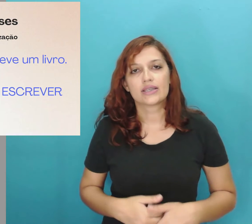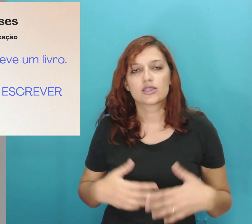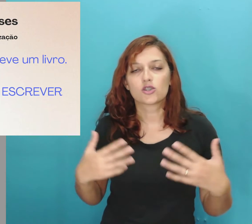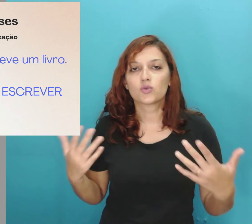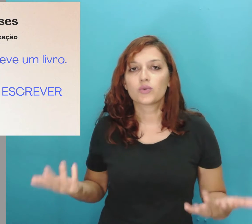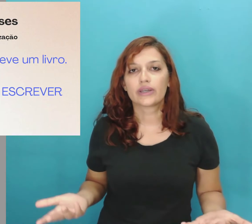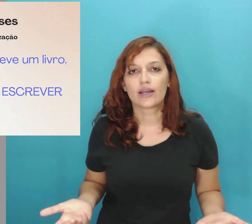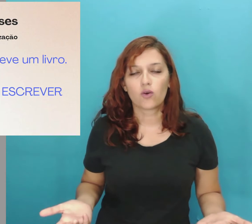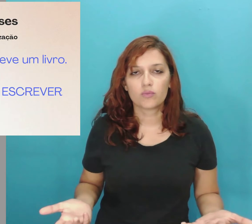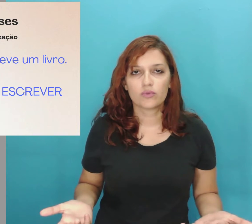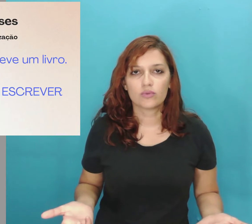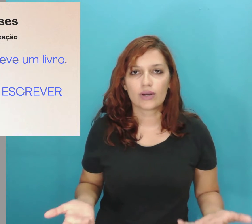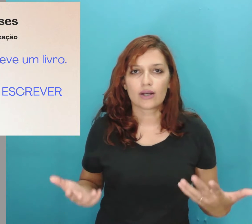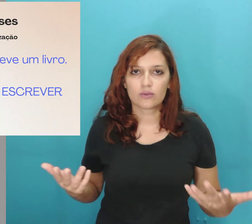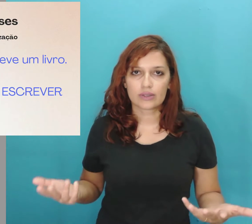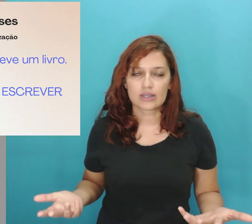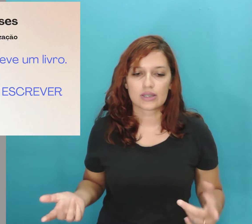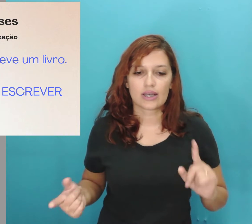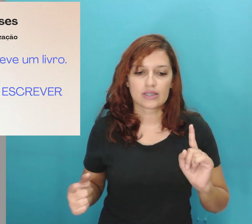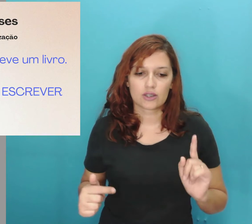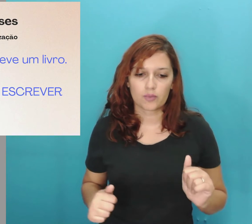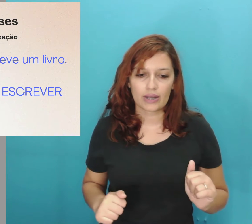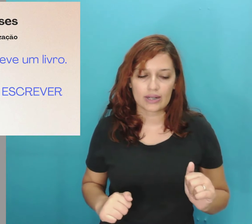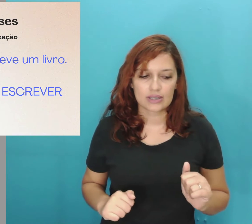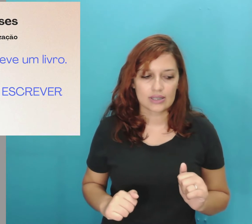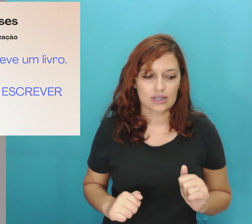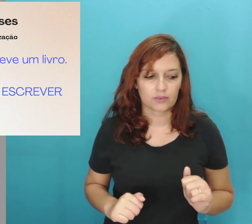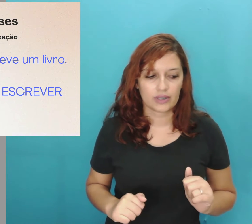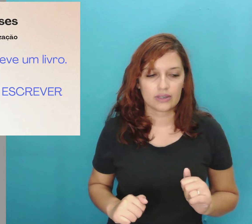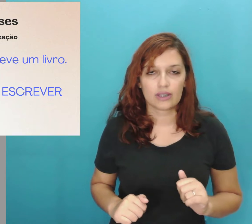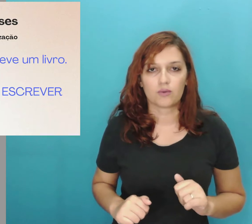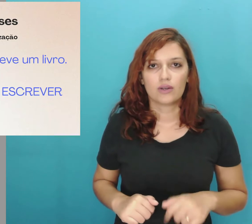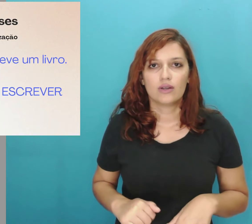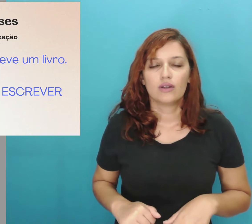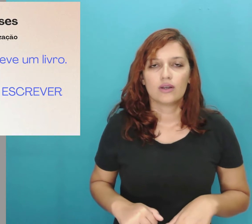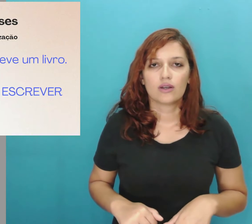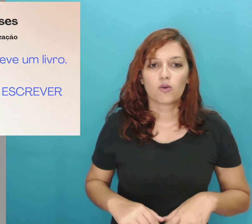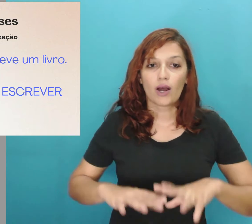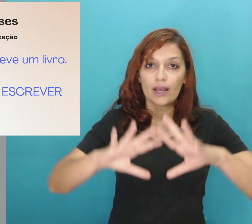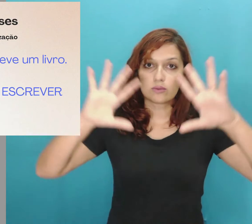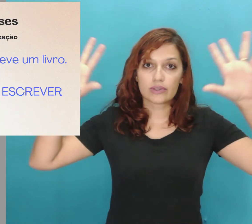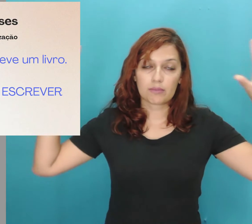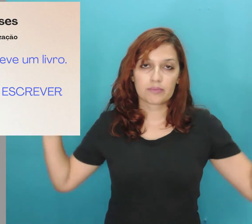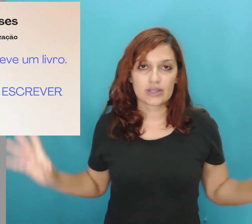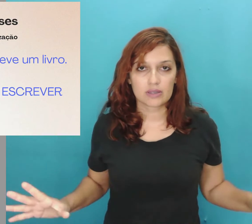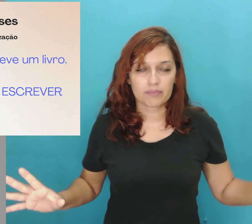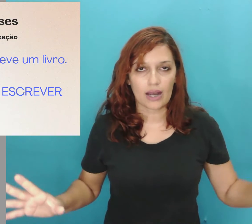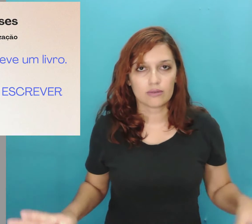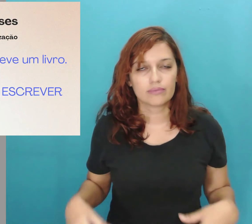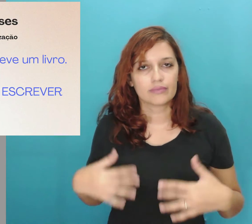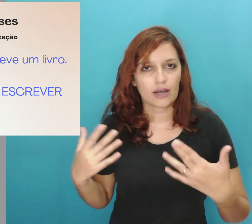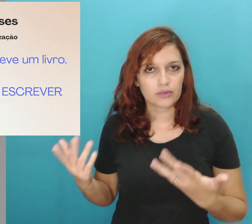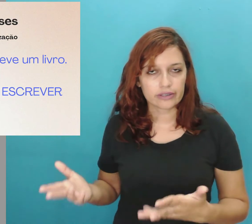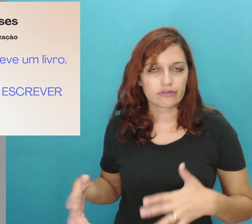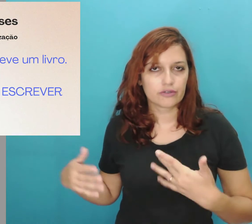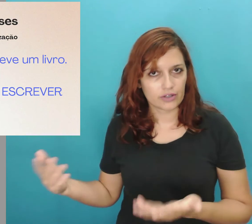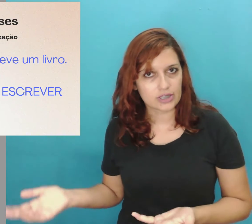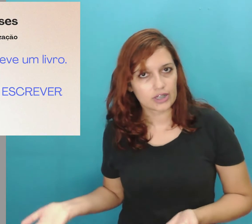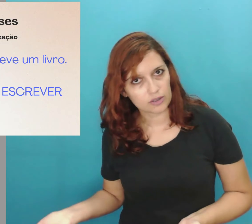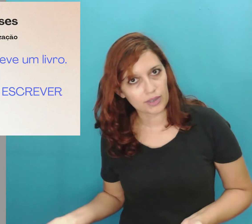Mas o que é comum acontecer? Essa topicalização. Então, qual é o tema principal? É o livro que foi escrito pelo